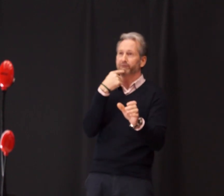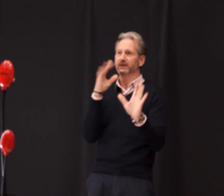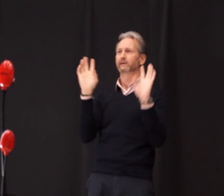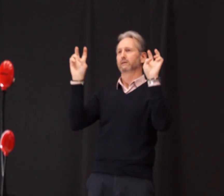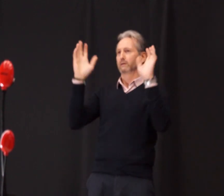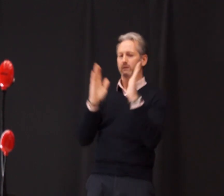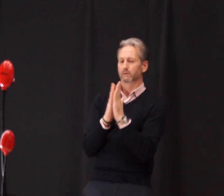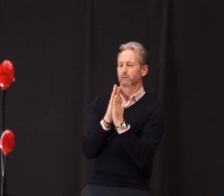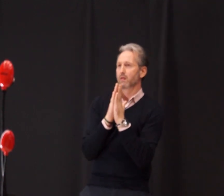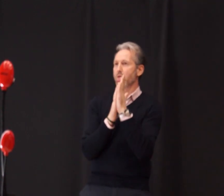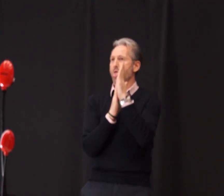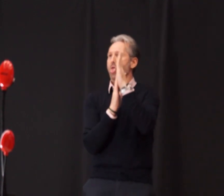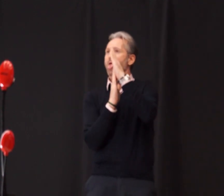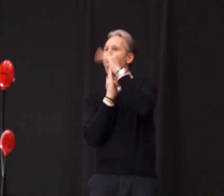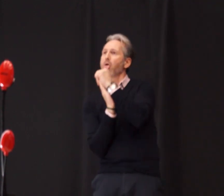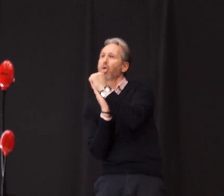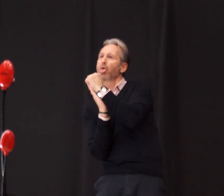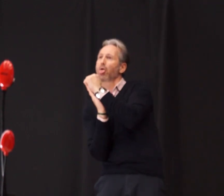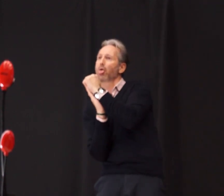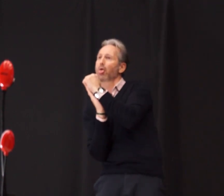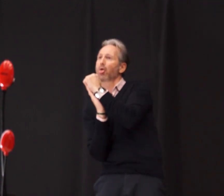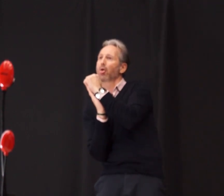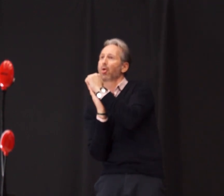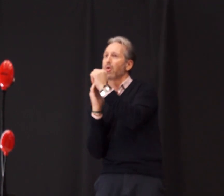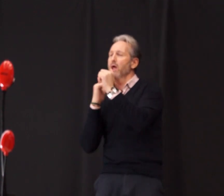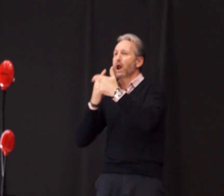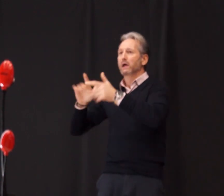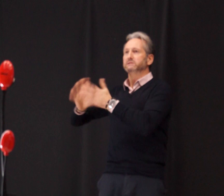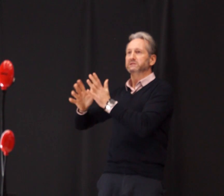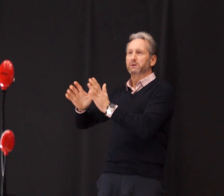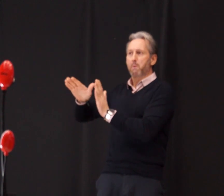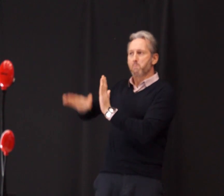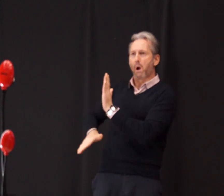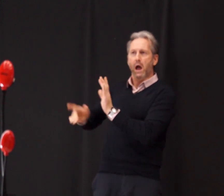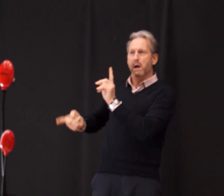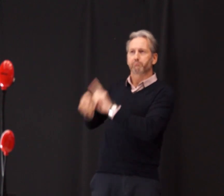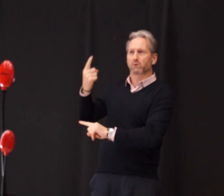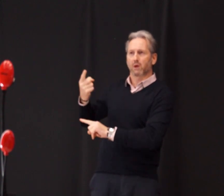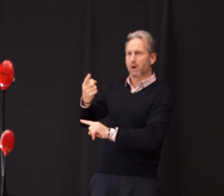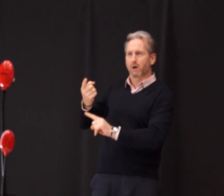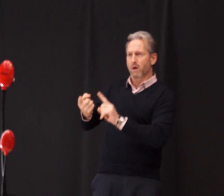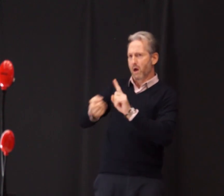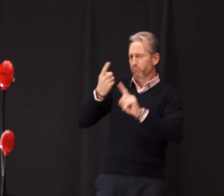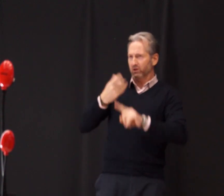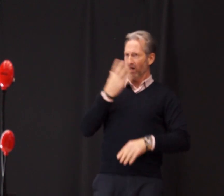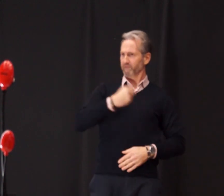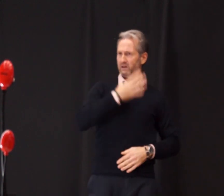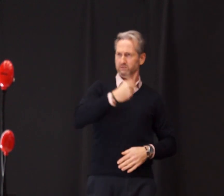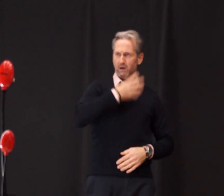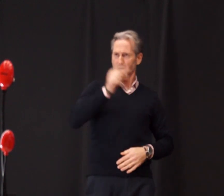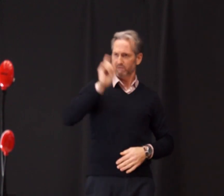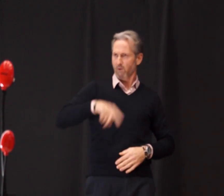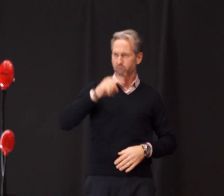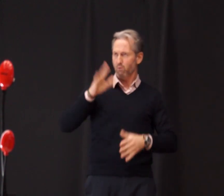Et souvent on a tendance à vouloir faire de la transposition de ce qui se dit ou se pense en langue française vers la langue des signes, une